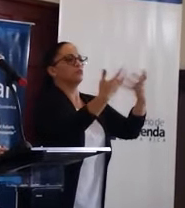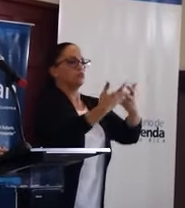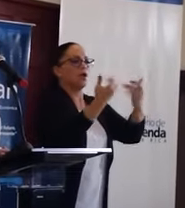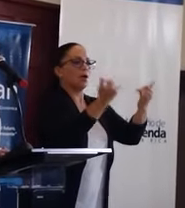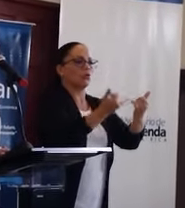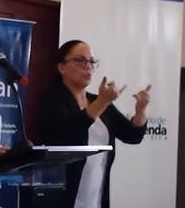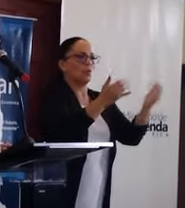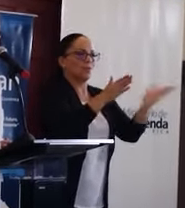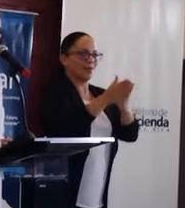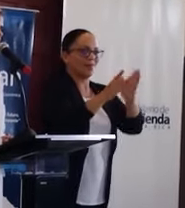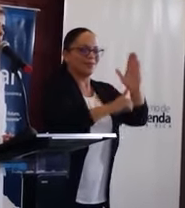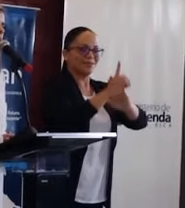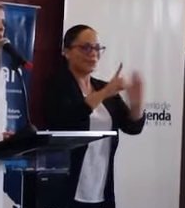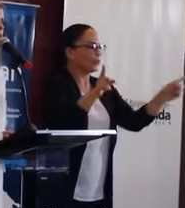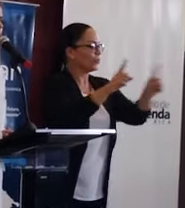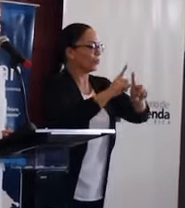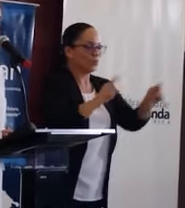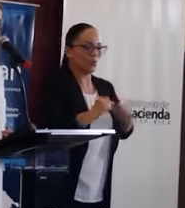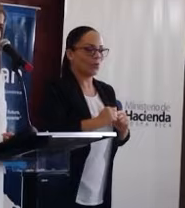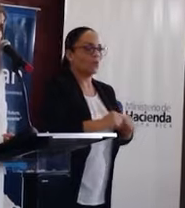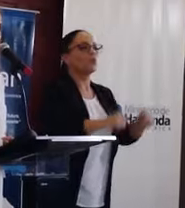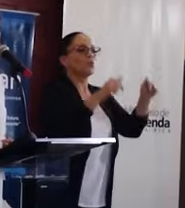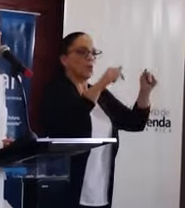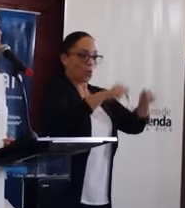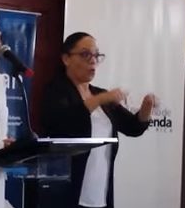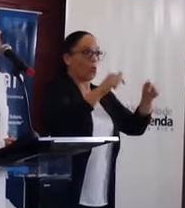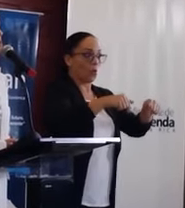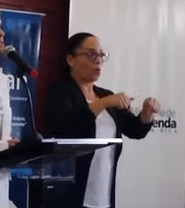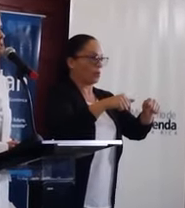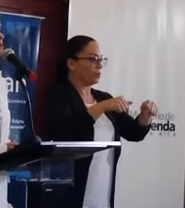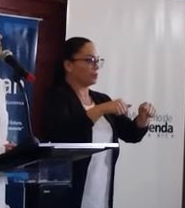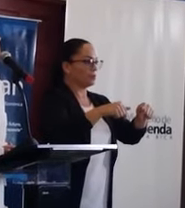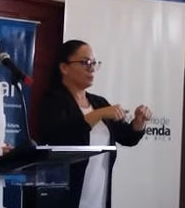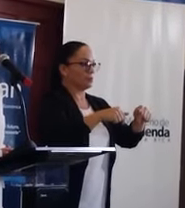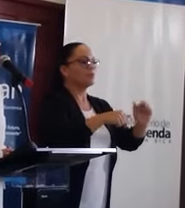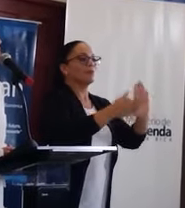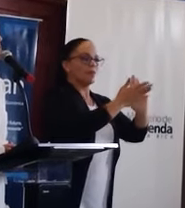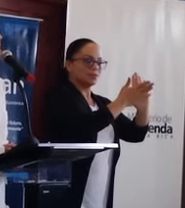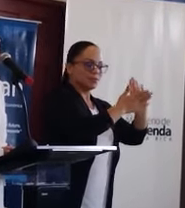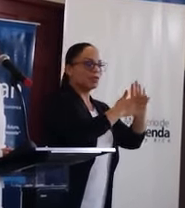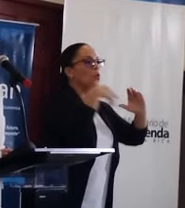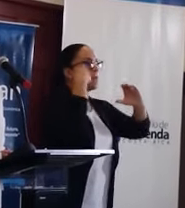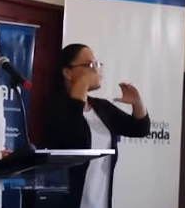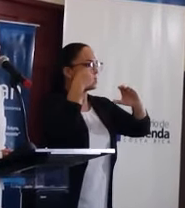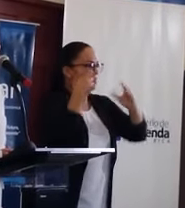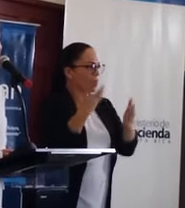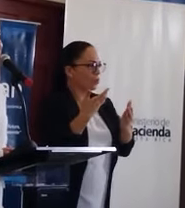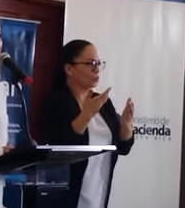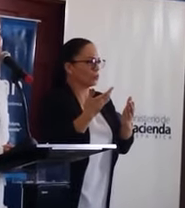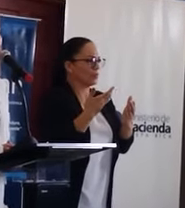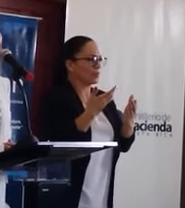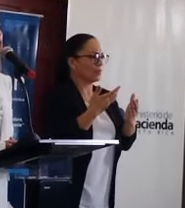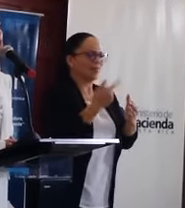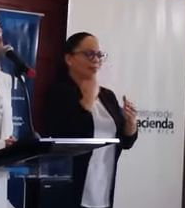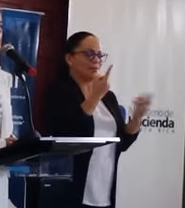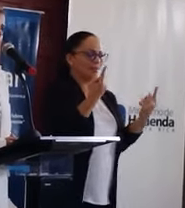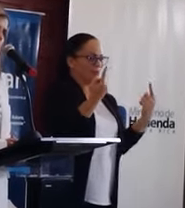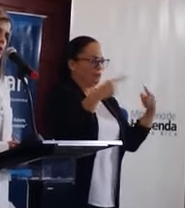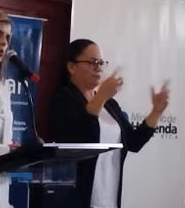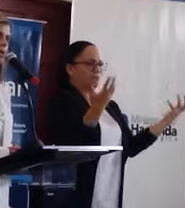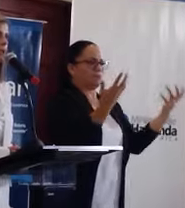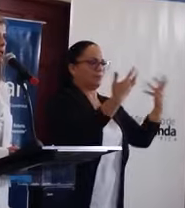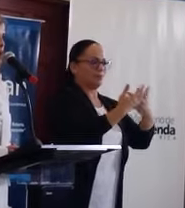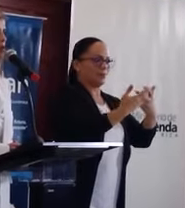Desarrollo, cuando hoy abiertamente, y a pesar de que lo han puesto por escrito y en videos, indicaron que está alineado pero con el de